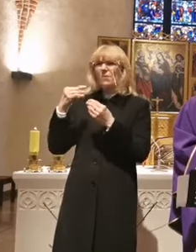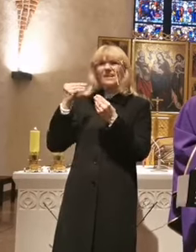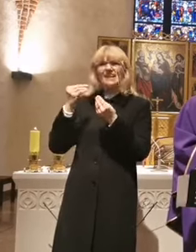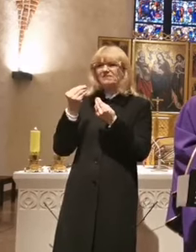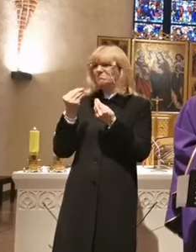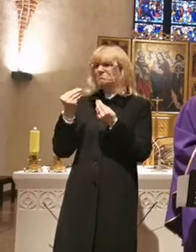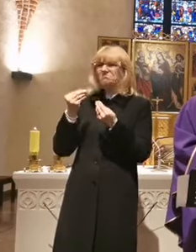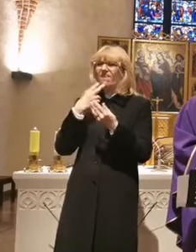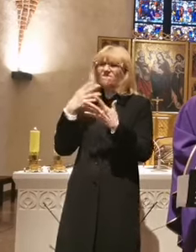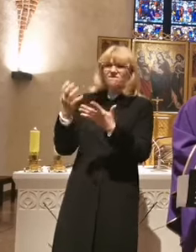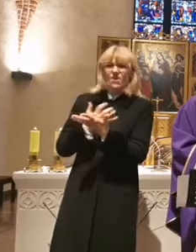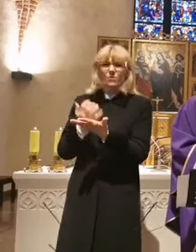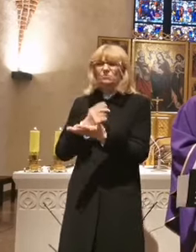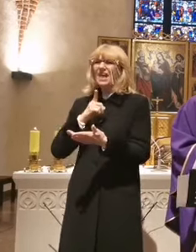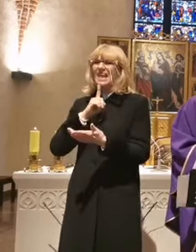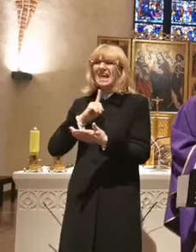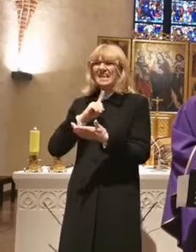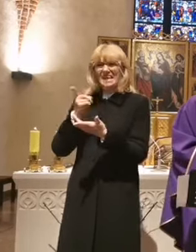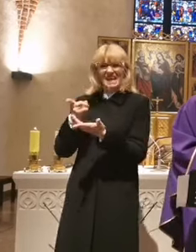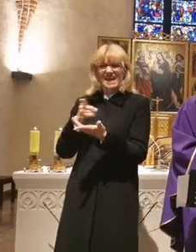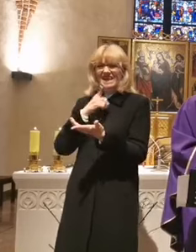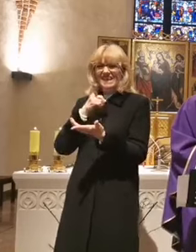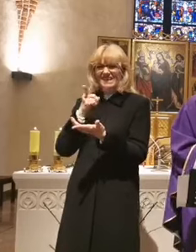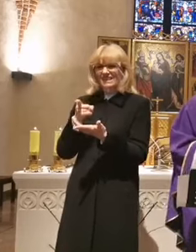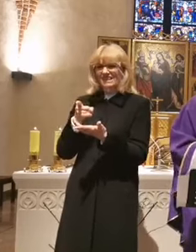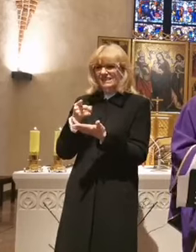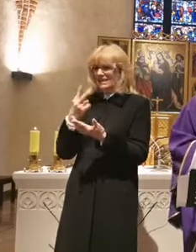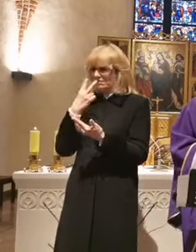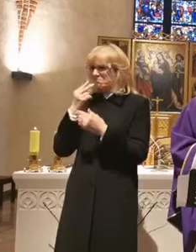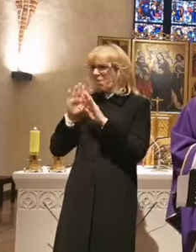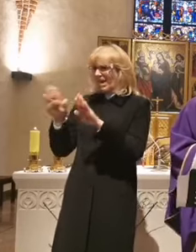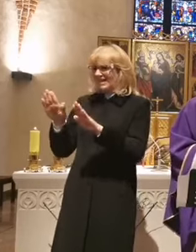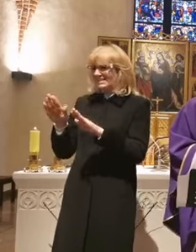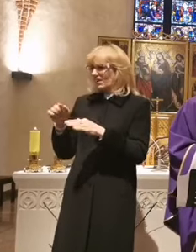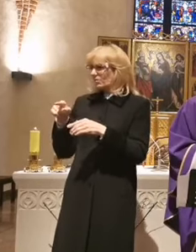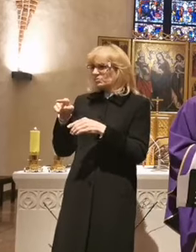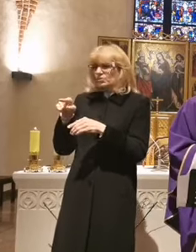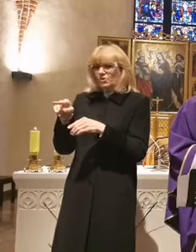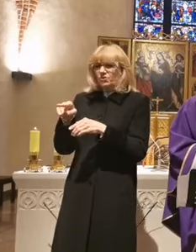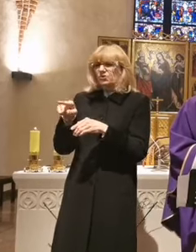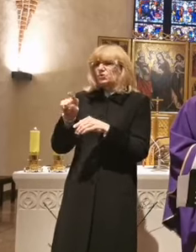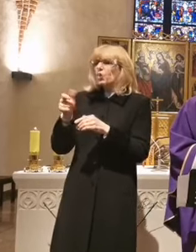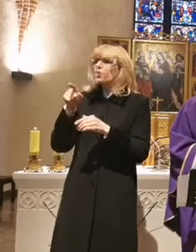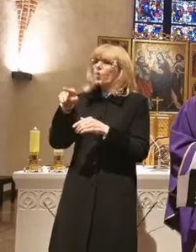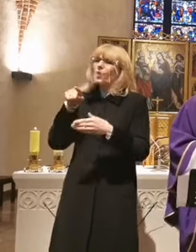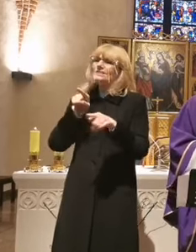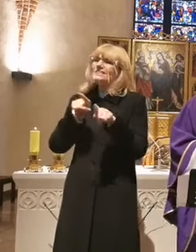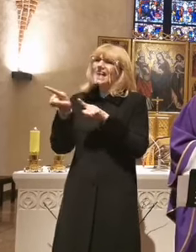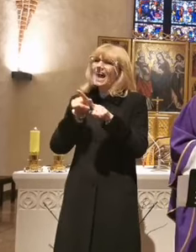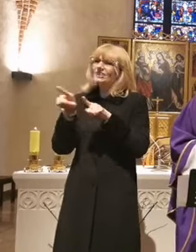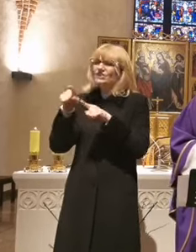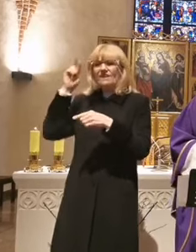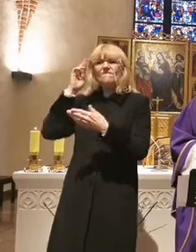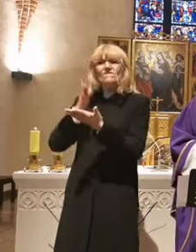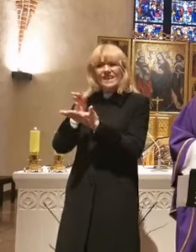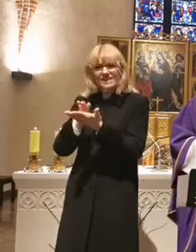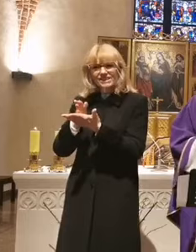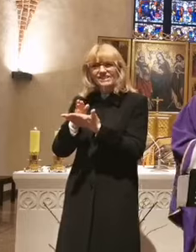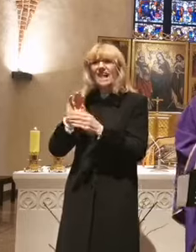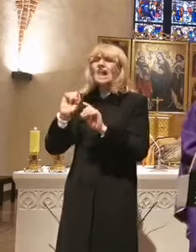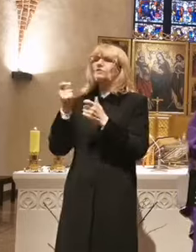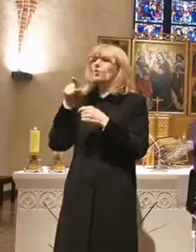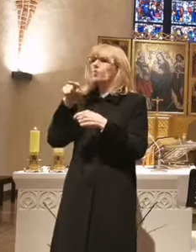religii i podał głęboki sens tego, co jest praktykowaniem wiary, a czym jest tylko pusty kult,